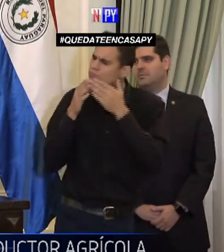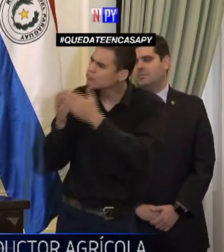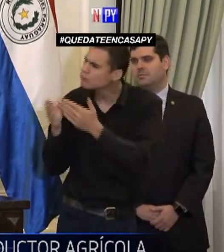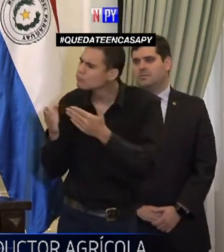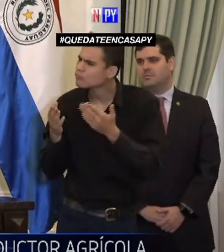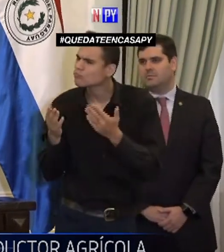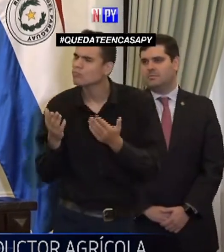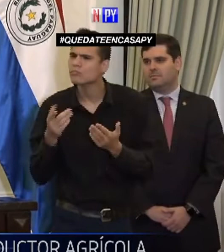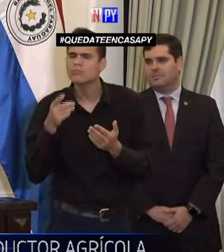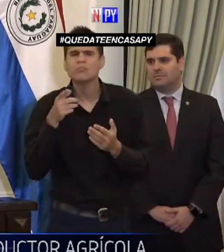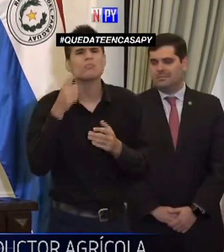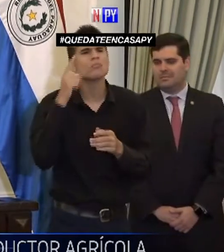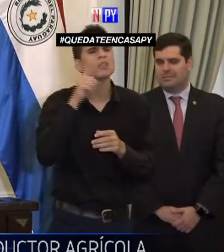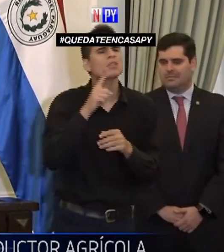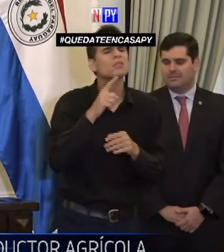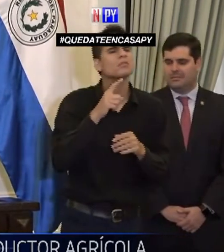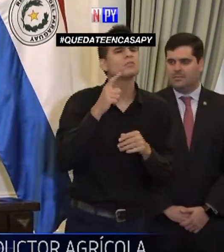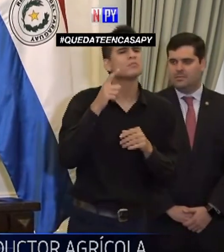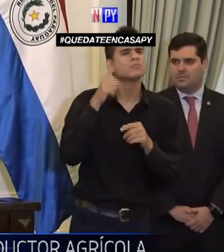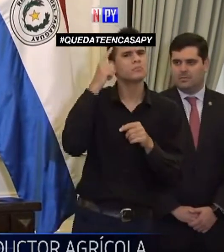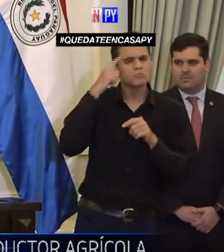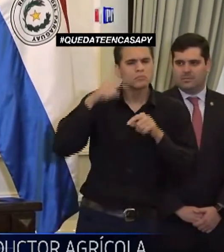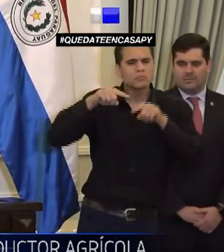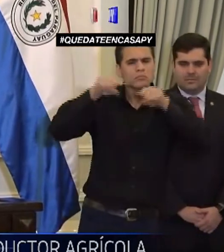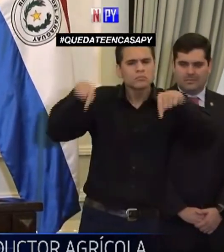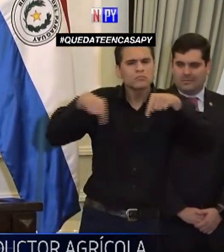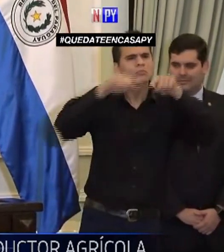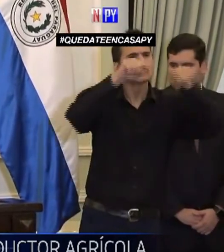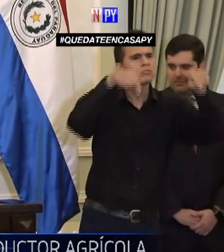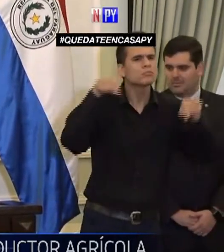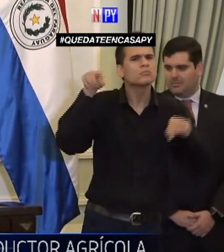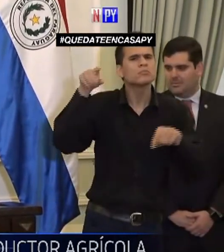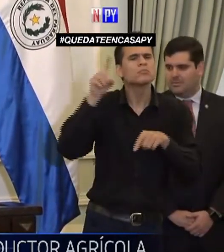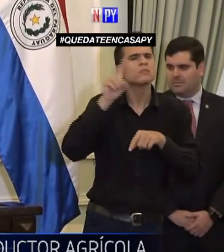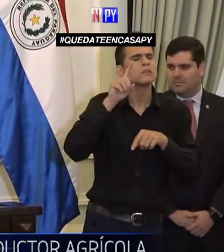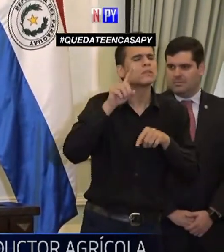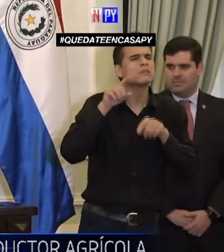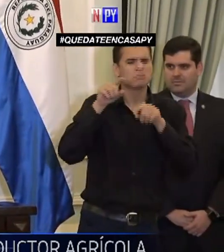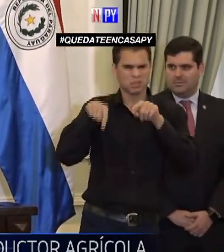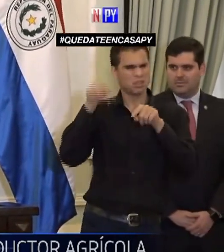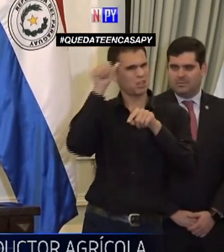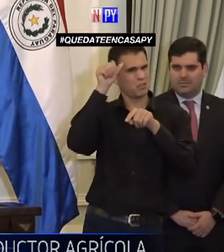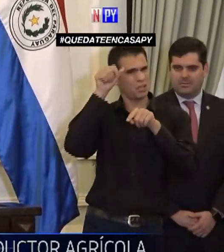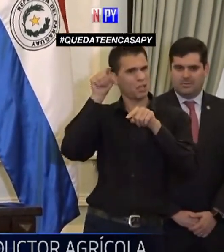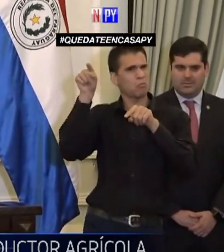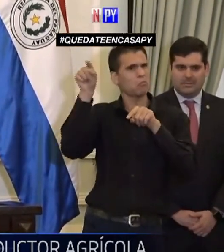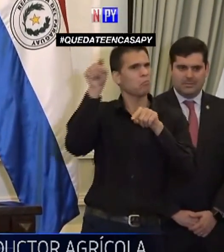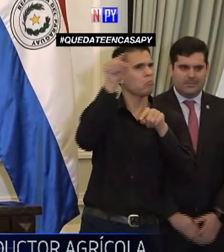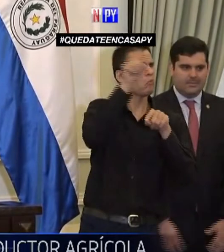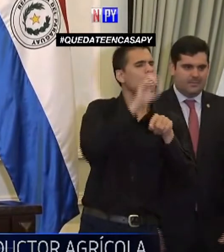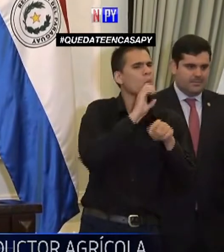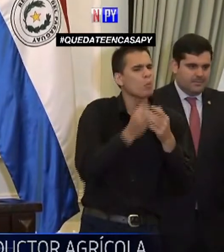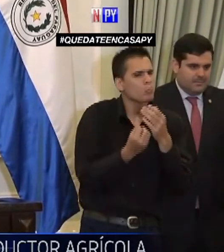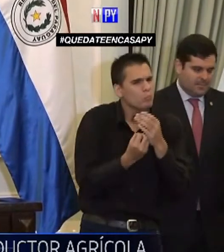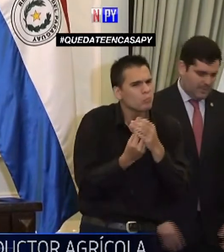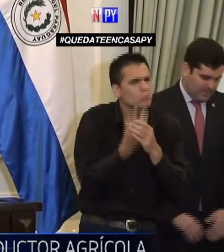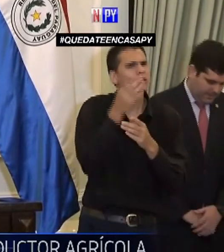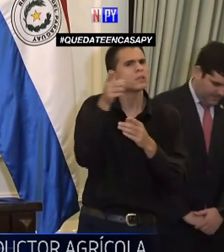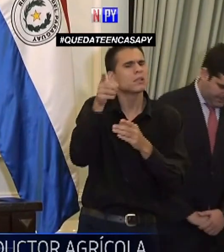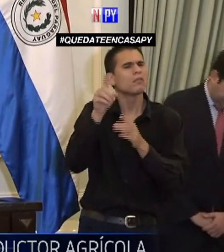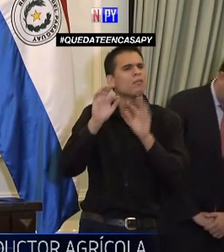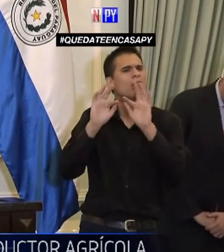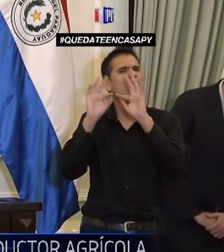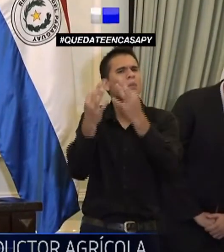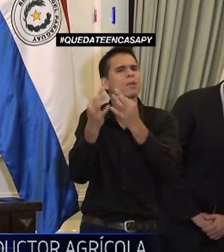una consulta al ministro. ¿Qué contiene y cuándo van a comenzar a repartirse? Y también, ¿cómo puede hacer una persona, en este